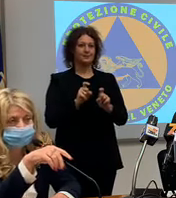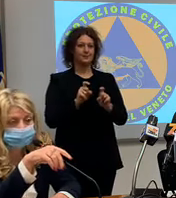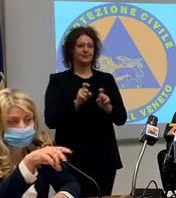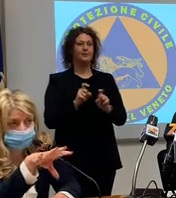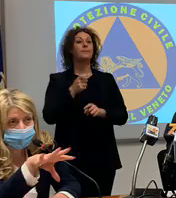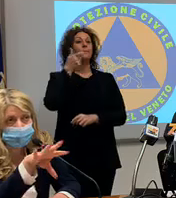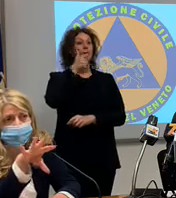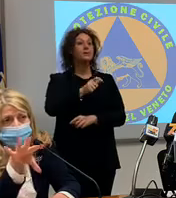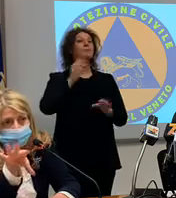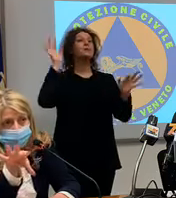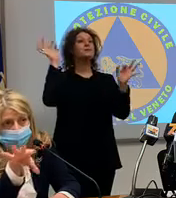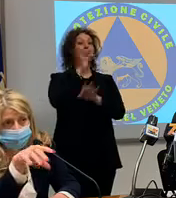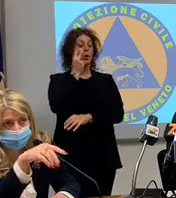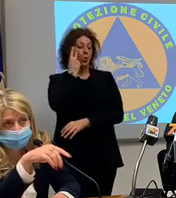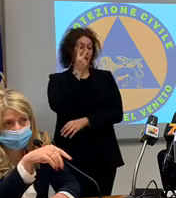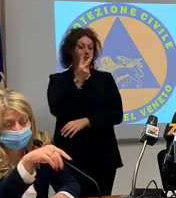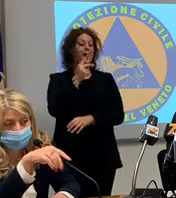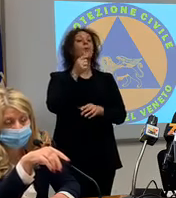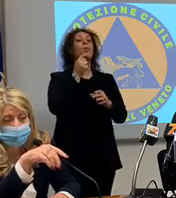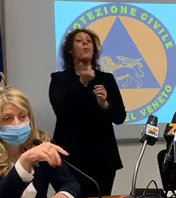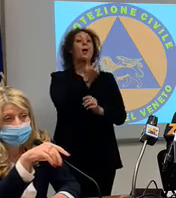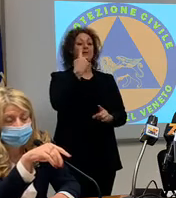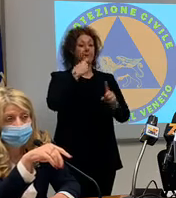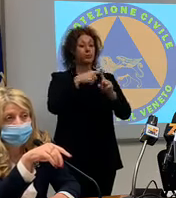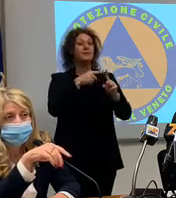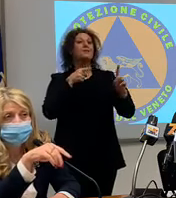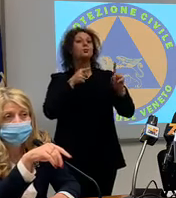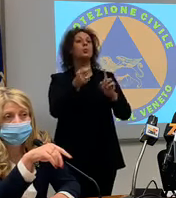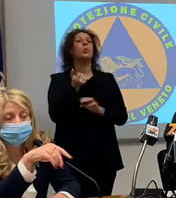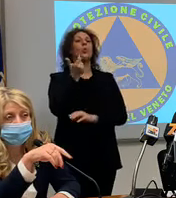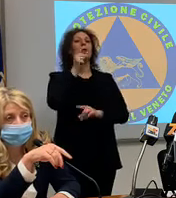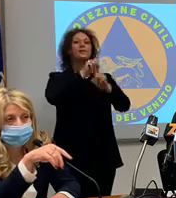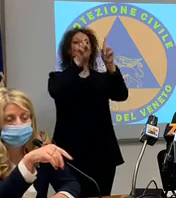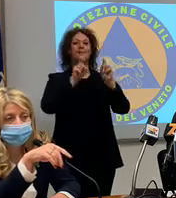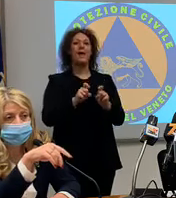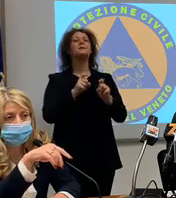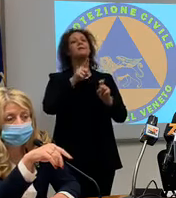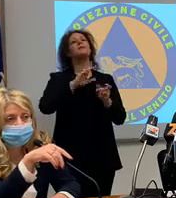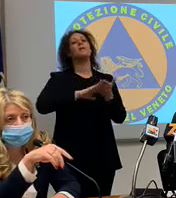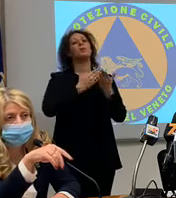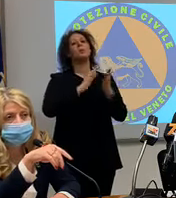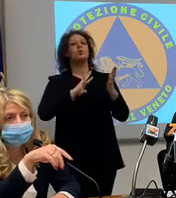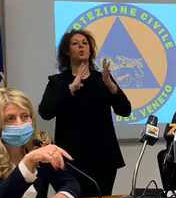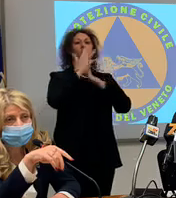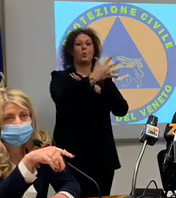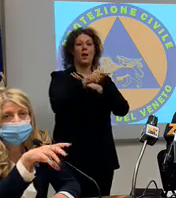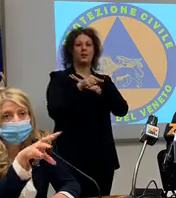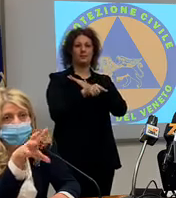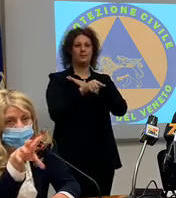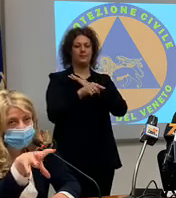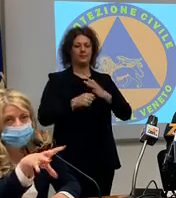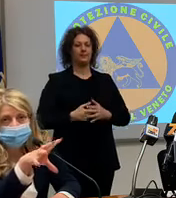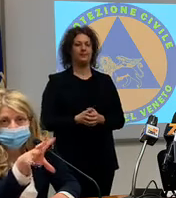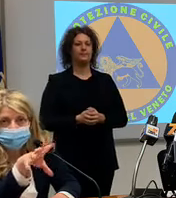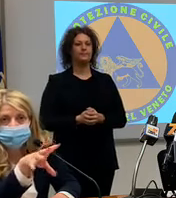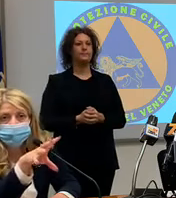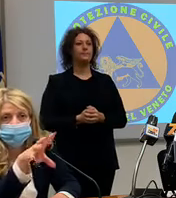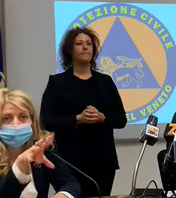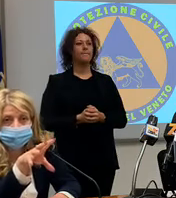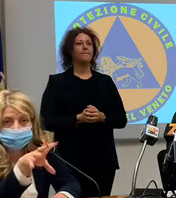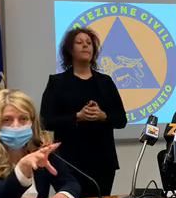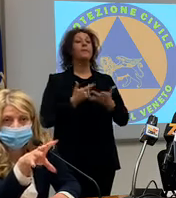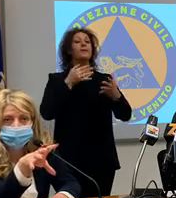rispetto ai test è un altro tipo di valutazione che è quella di andare a considerare quanti